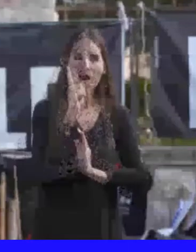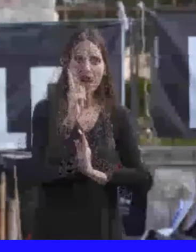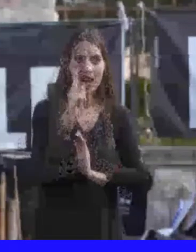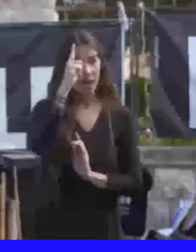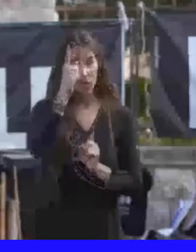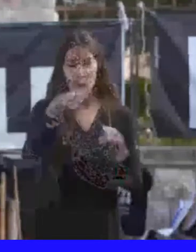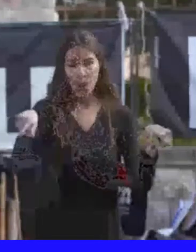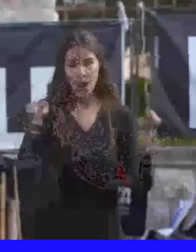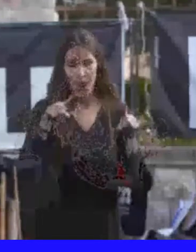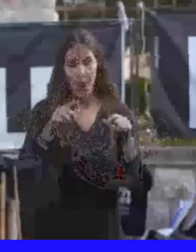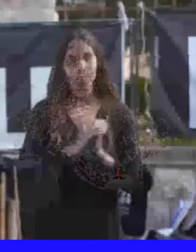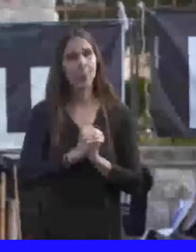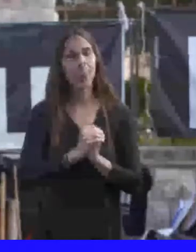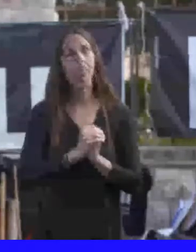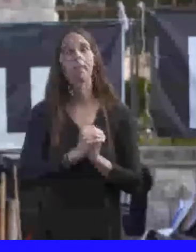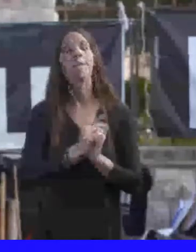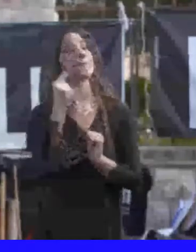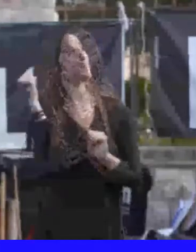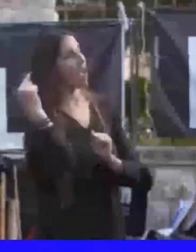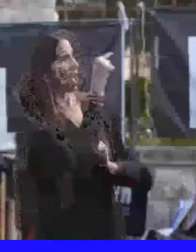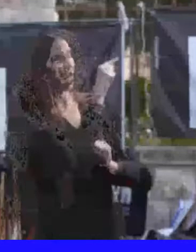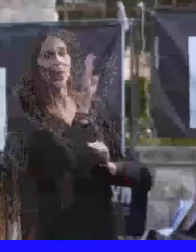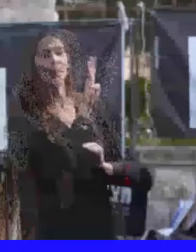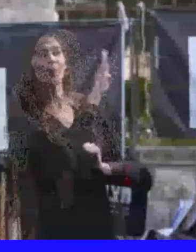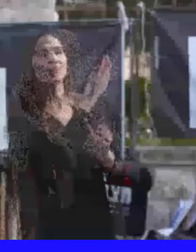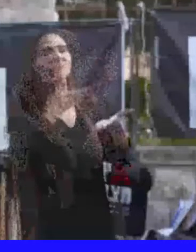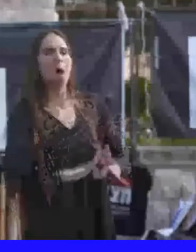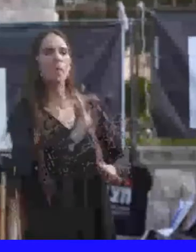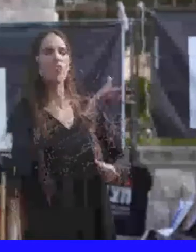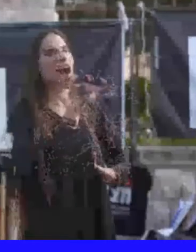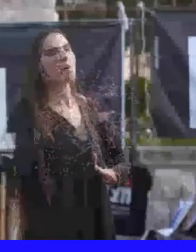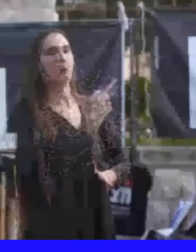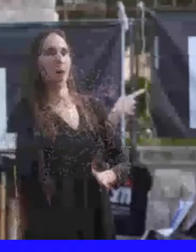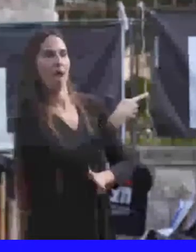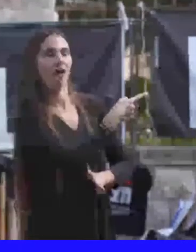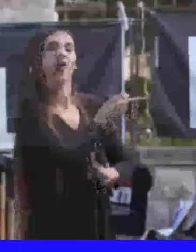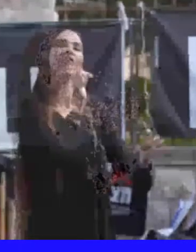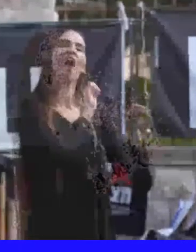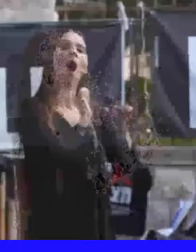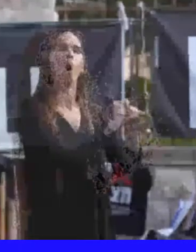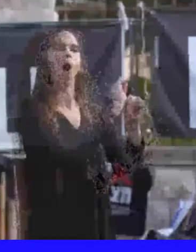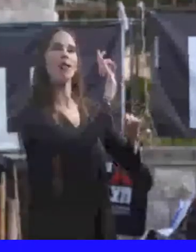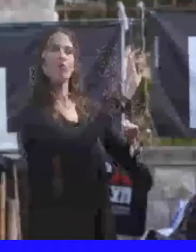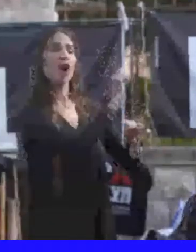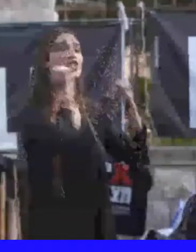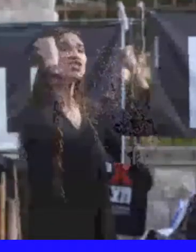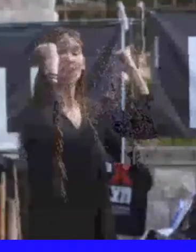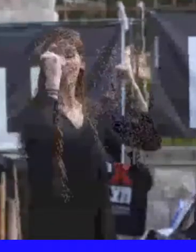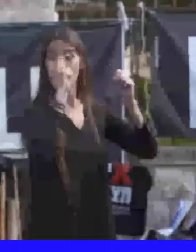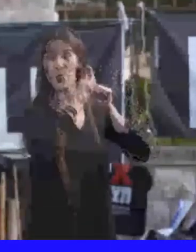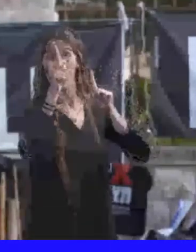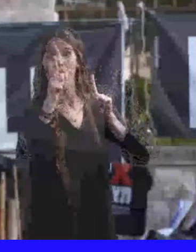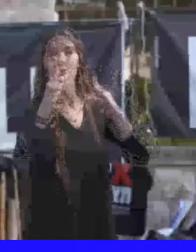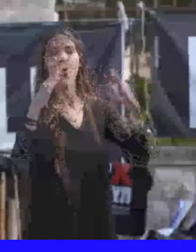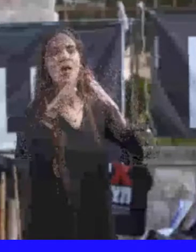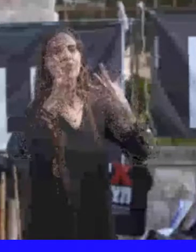דעו לכם, אתה, ביבי, בנך הפוכח, ואוהדיך שהפגינו לפני בית